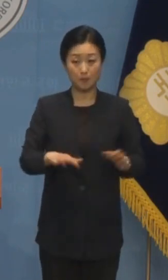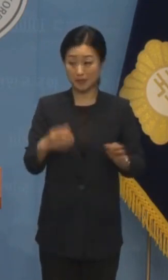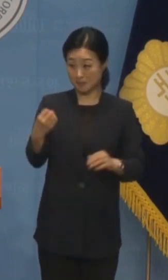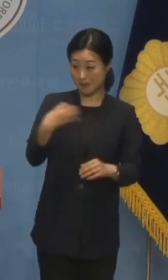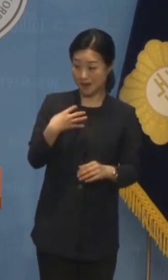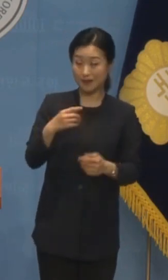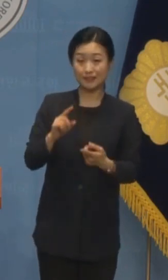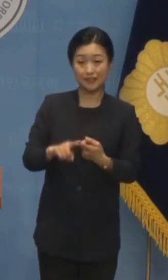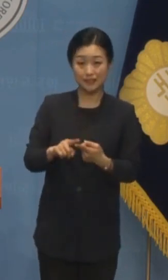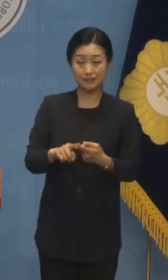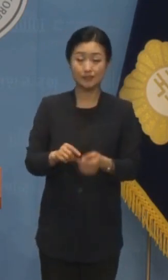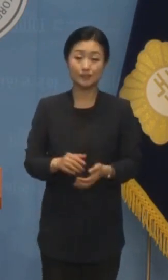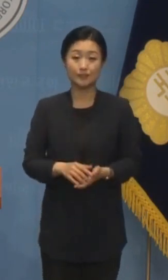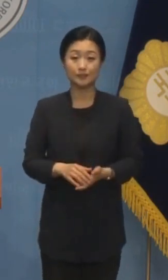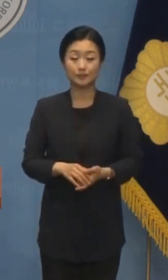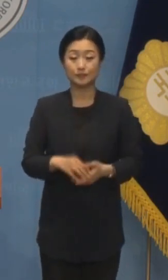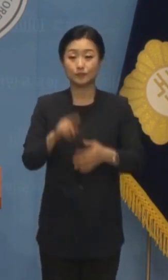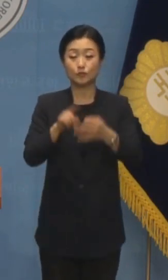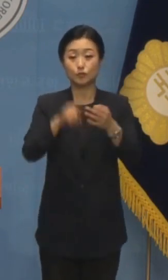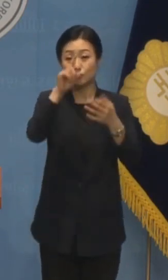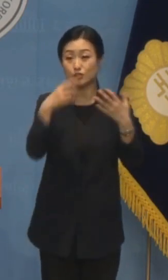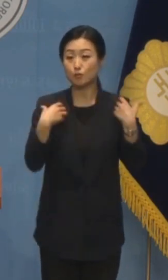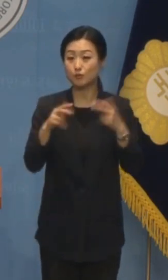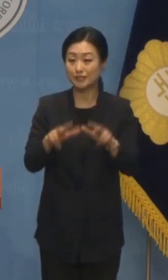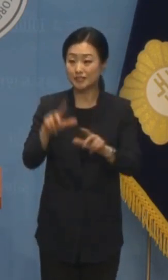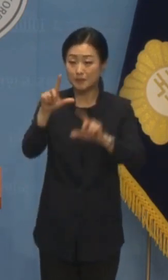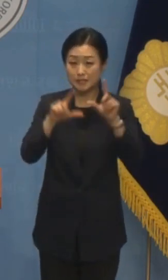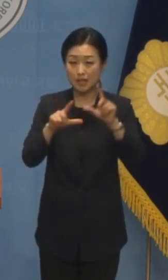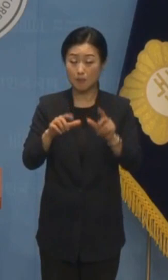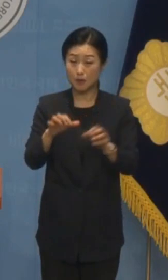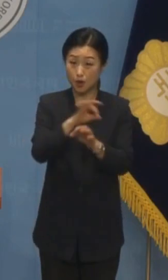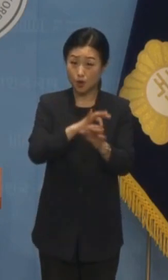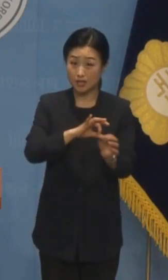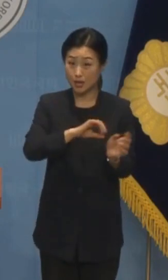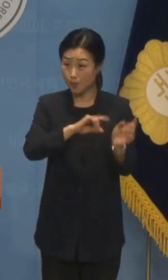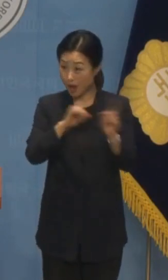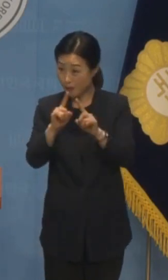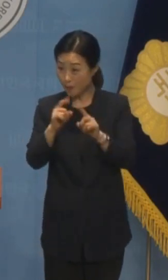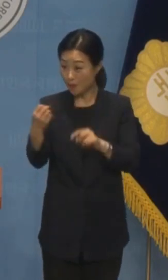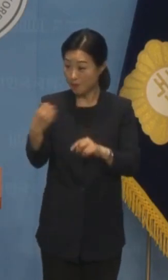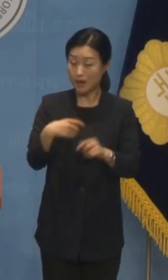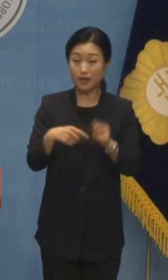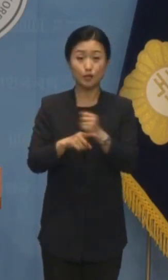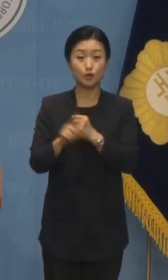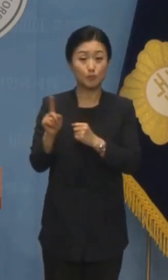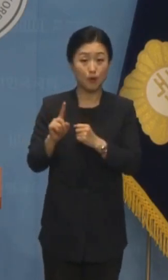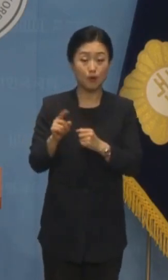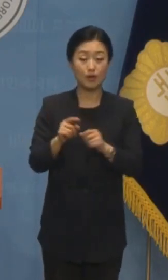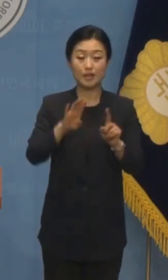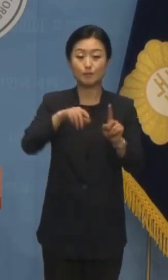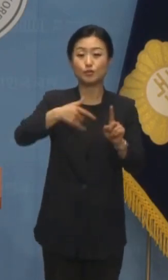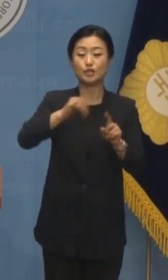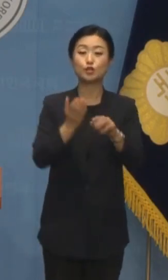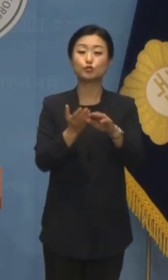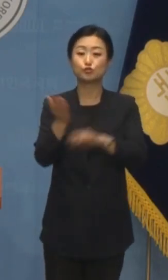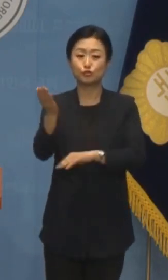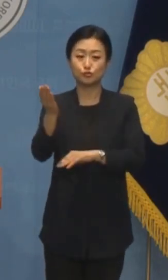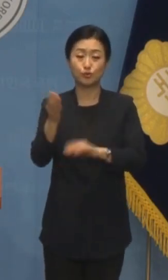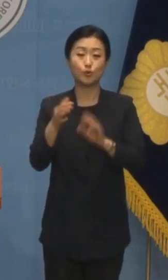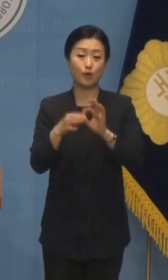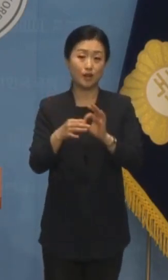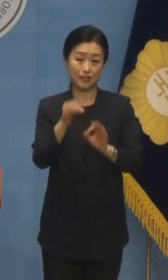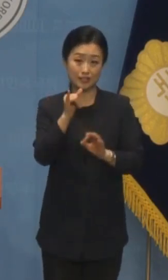불필요하다는 것입니다. 윤석열 정부가 현재 상황을 경기회복세라고 진단하는 가장 큰 근거는 1분기 수출